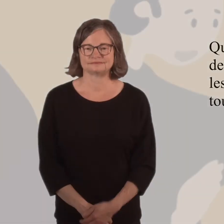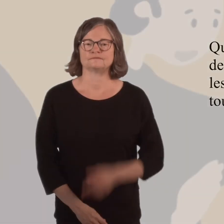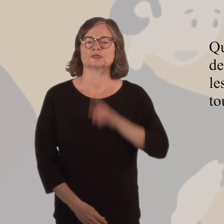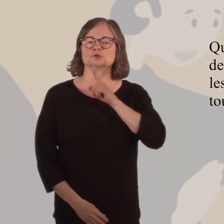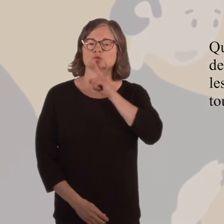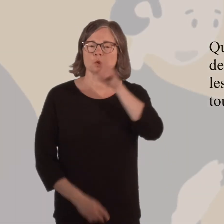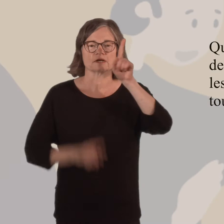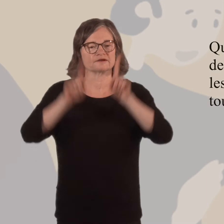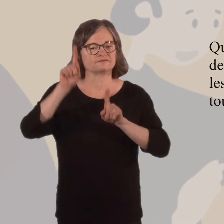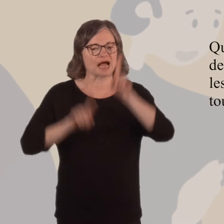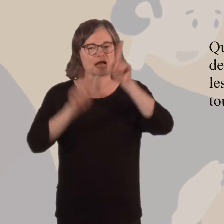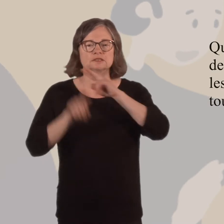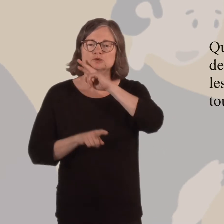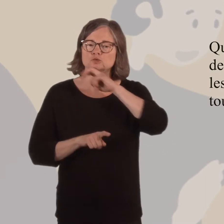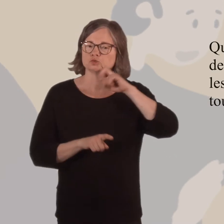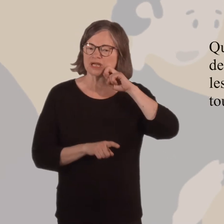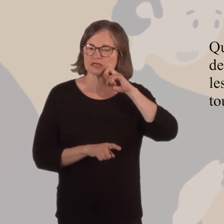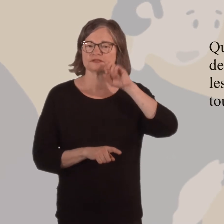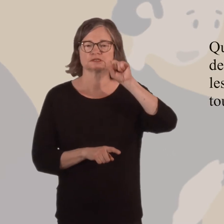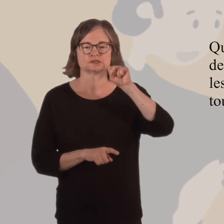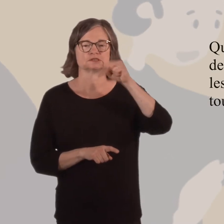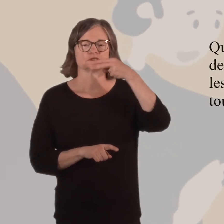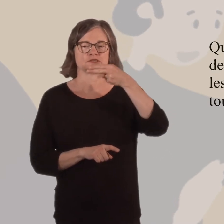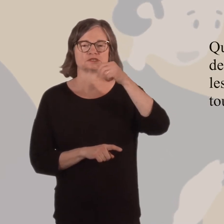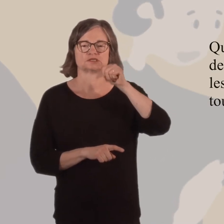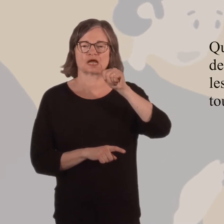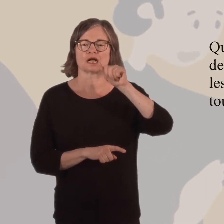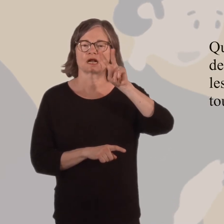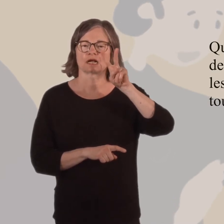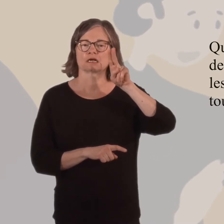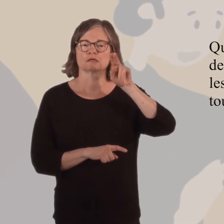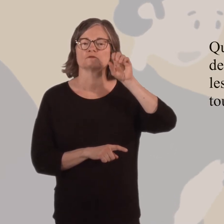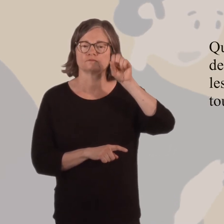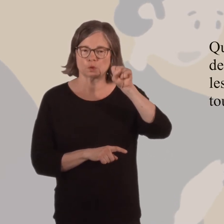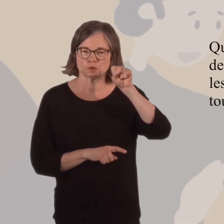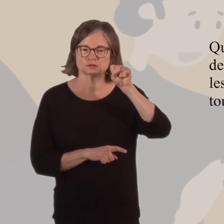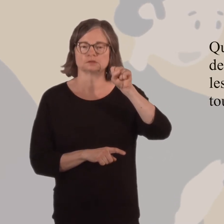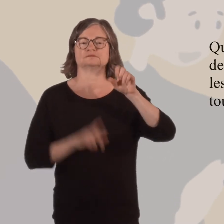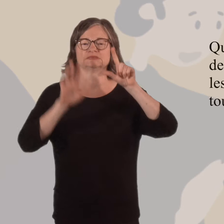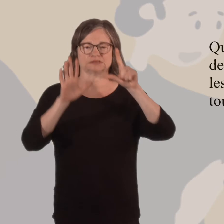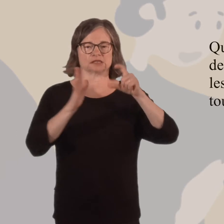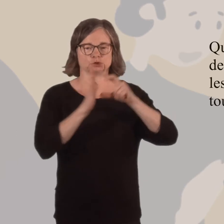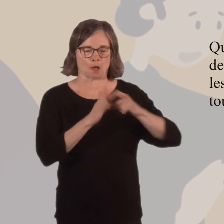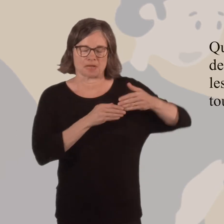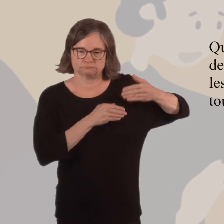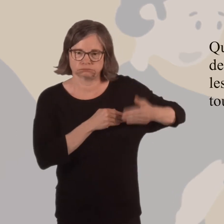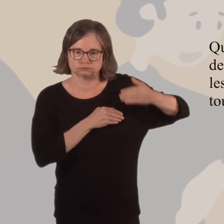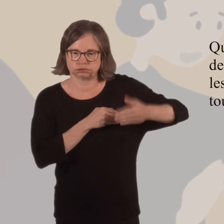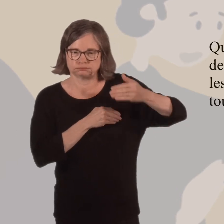Quand le jour de la Pentecôte arrive, les croyants sont réunis tous ensemble au même endroit.